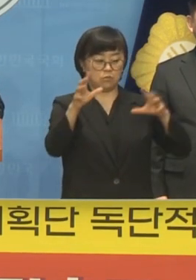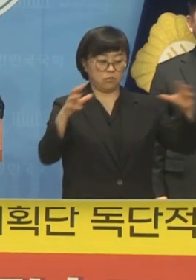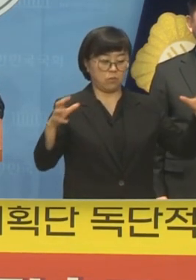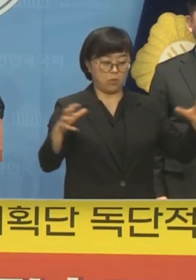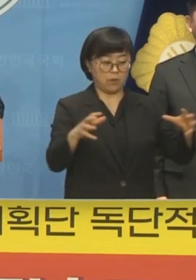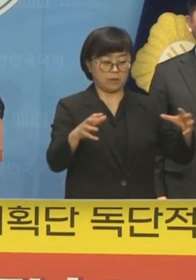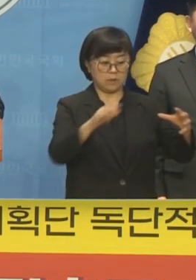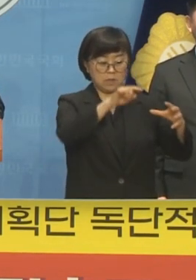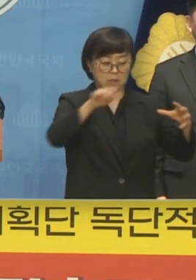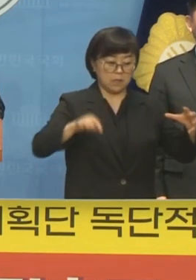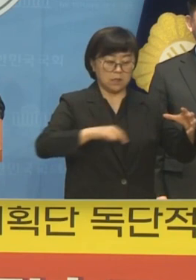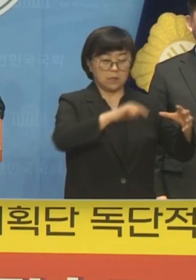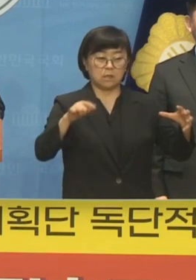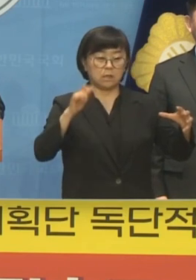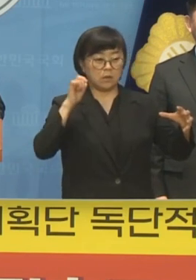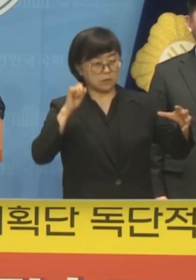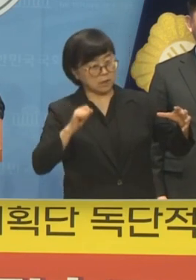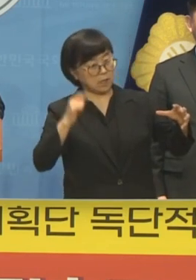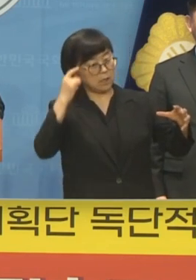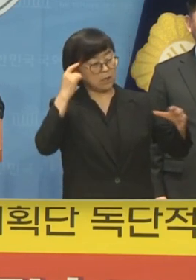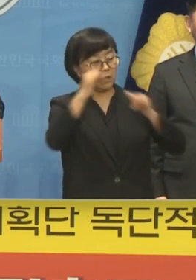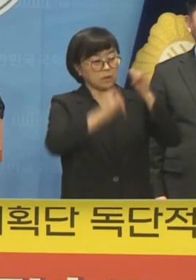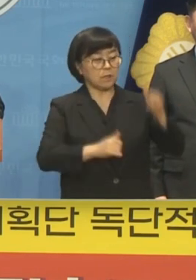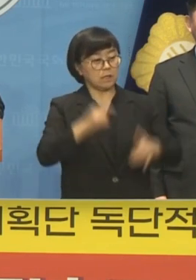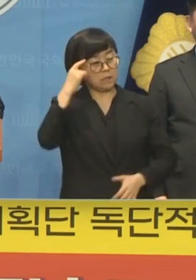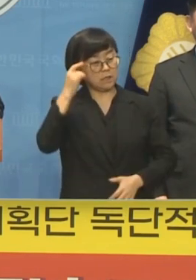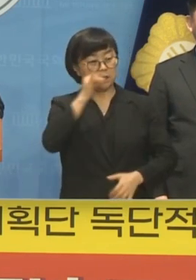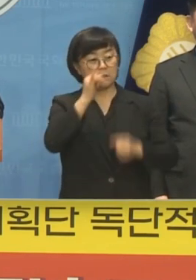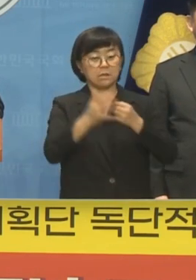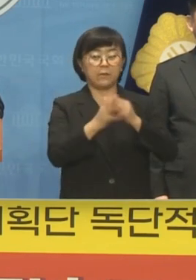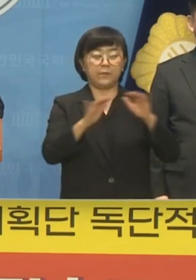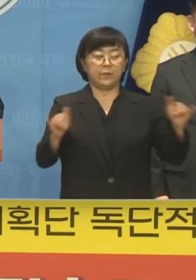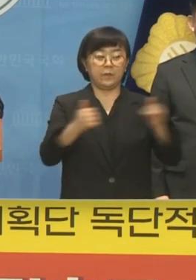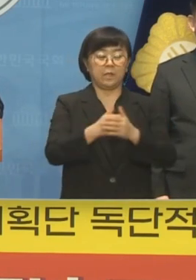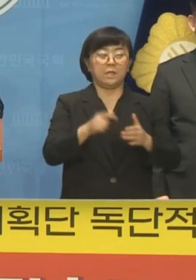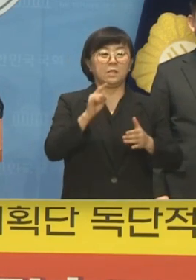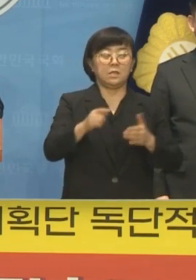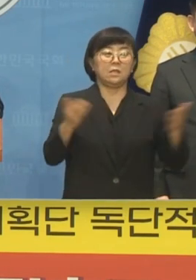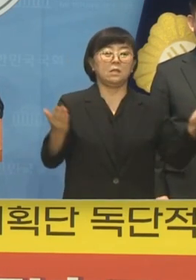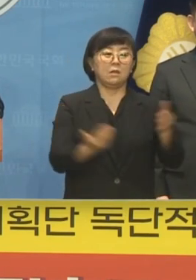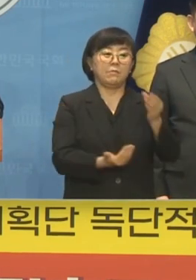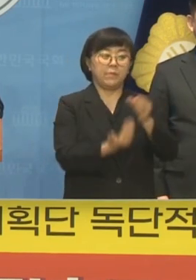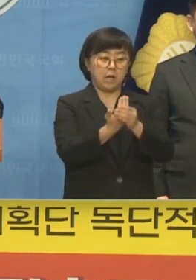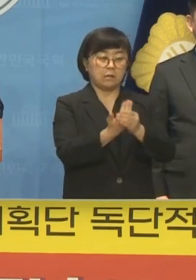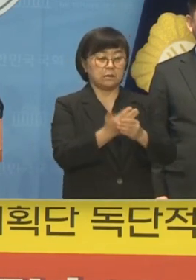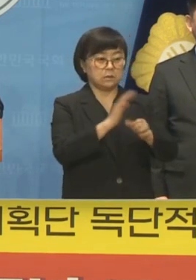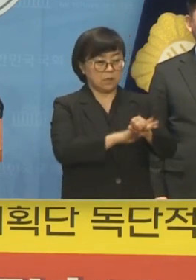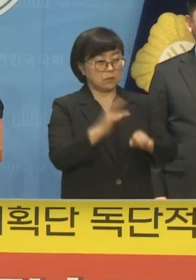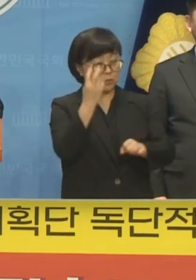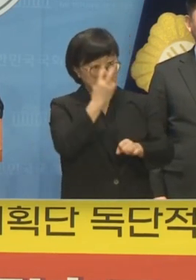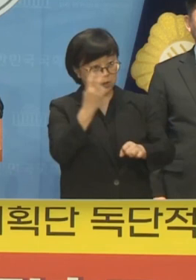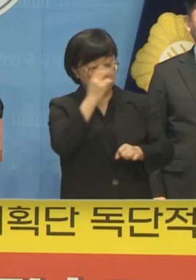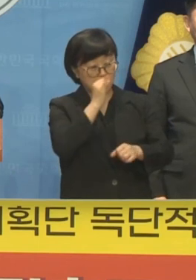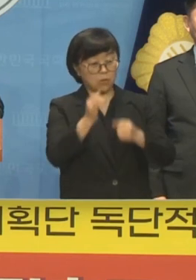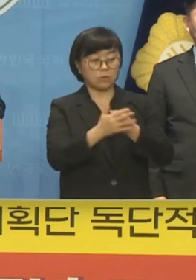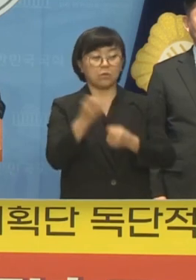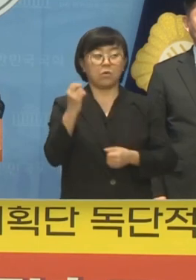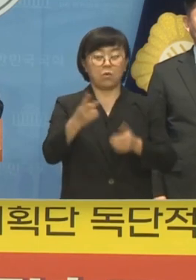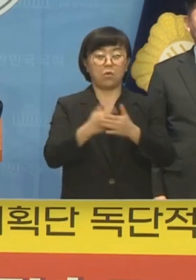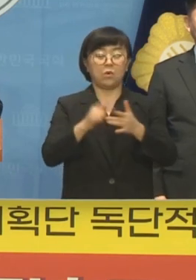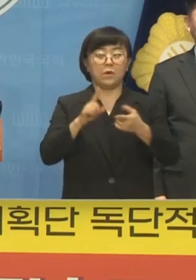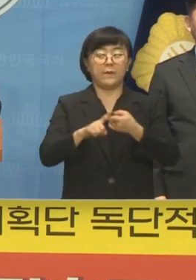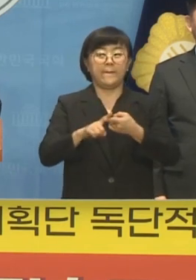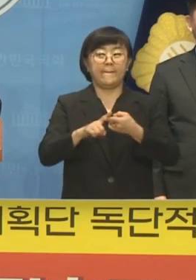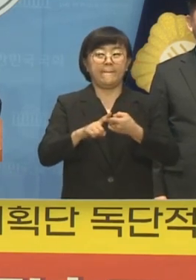이렇게 편향된 역사 인지고 있는 분들이 여순 사건을 제대로 조사하고